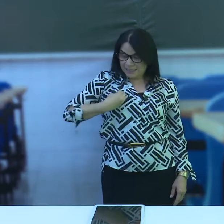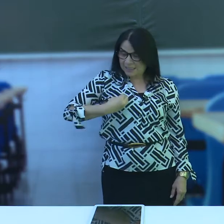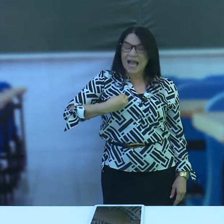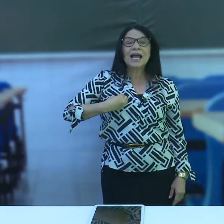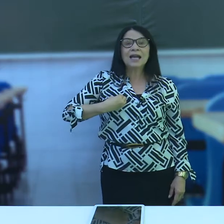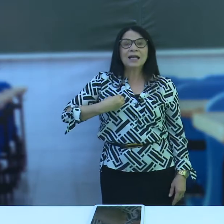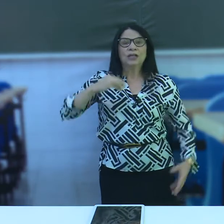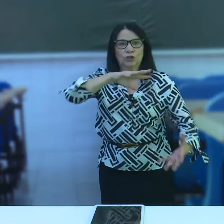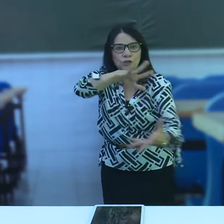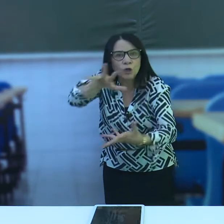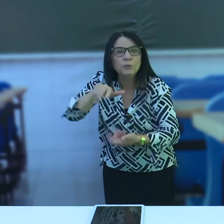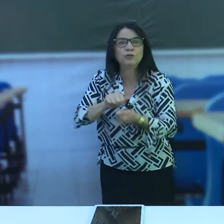está no mundo,